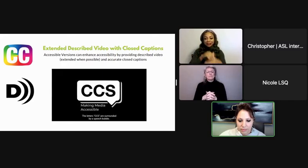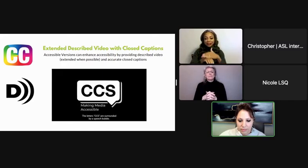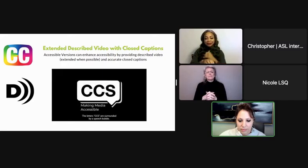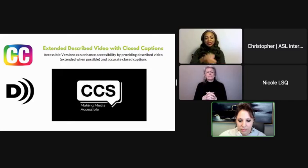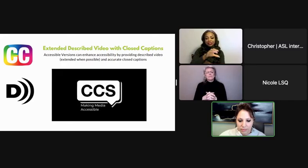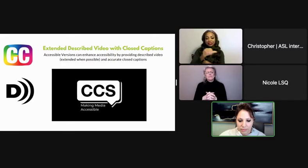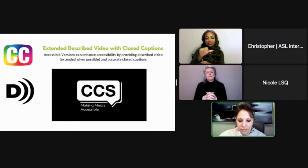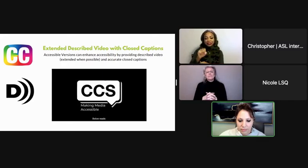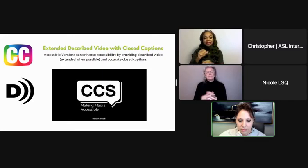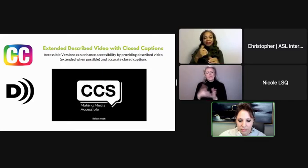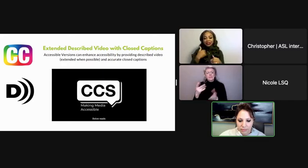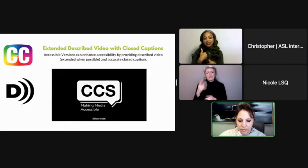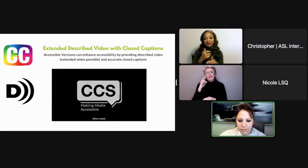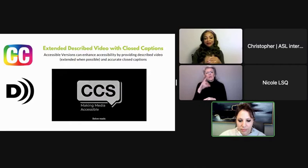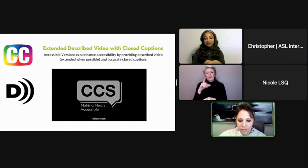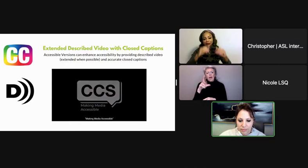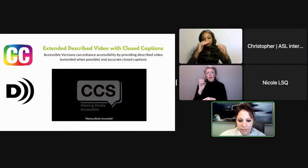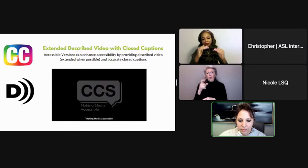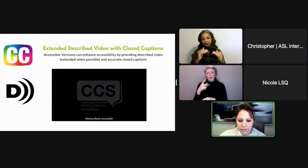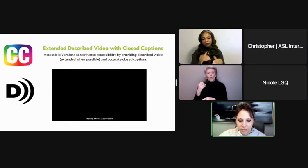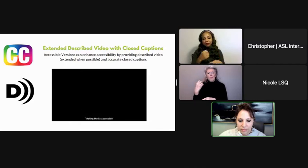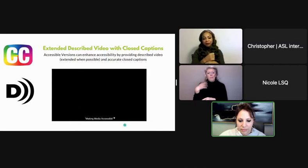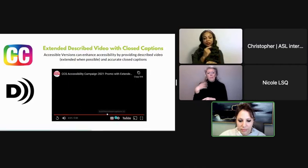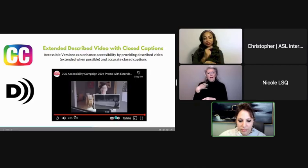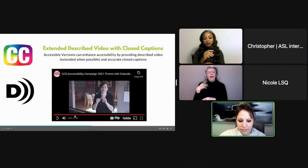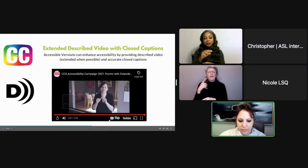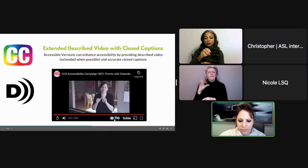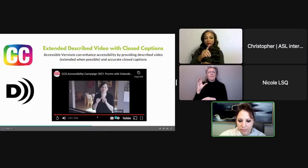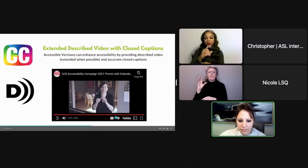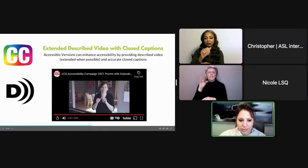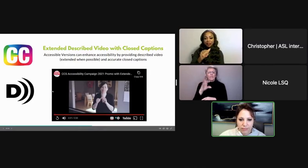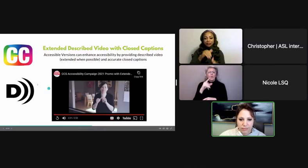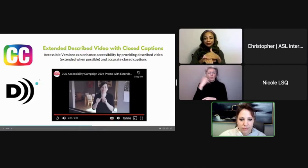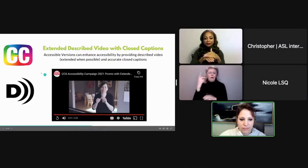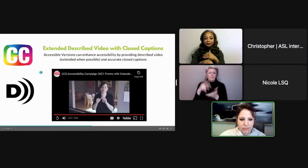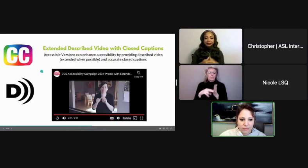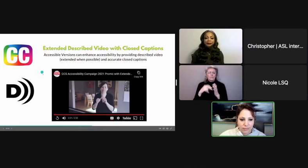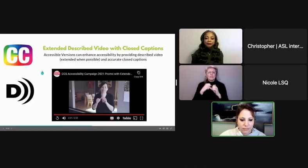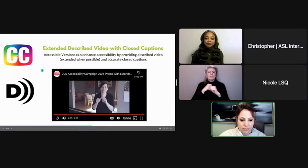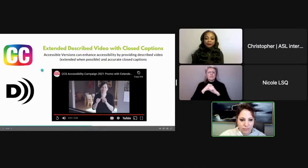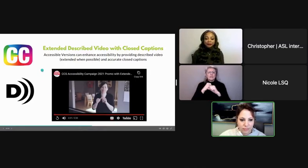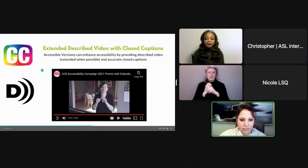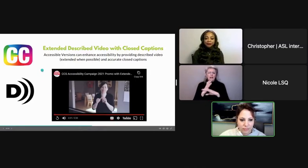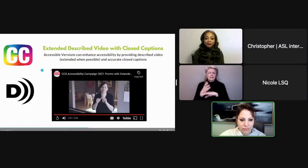Le logo CCS est en blanc sur un fond noir, ça veut dire de rendre les médias accessibles.